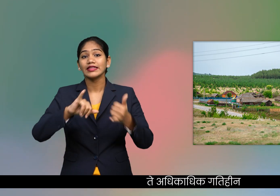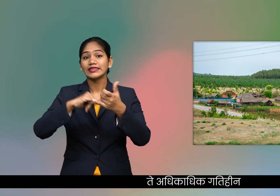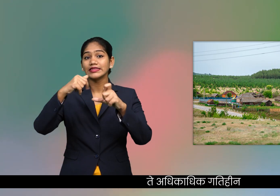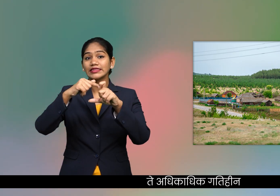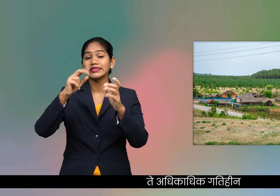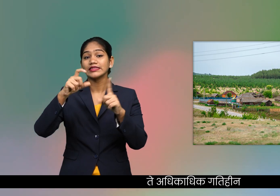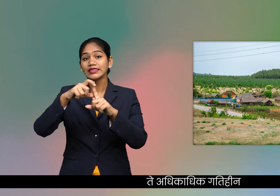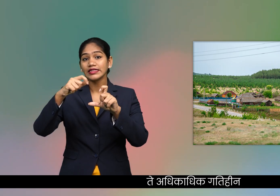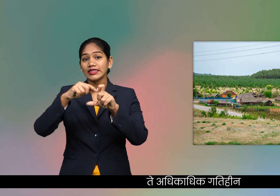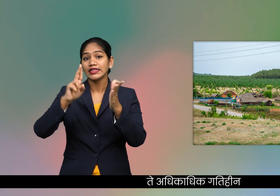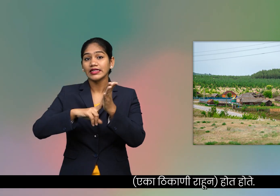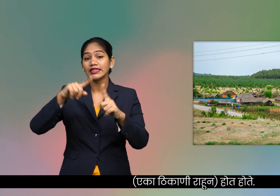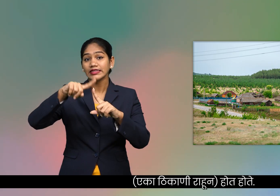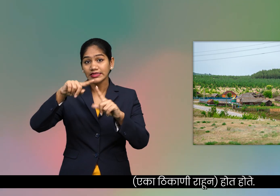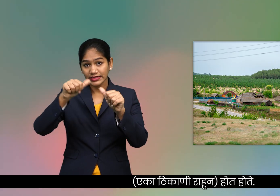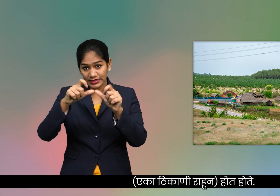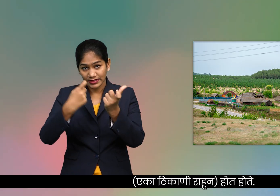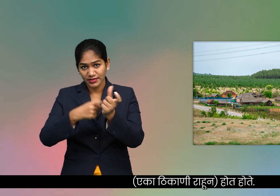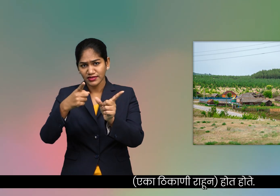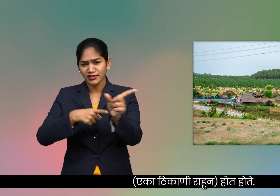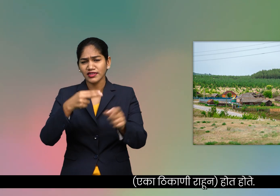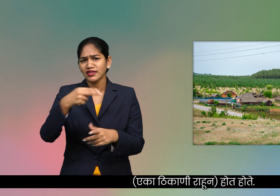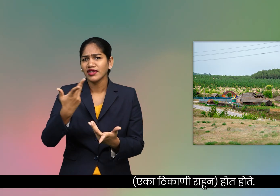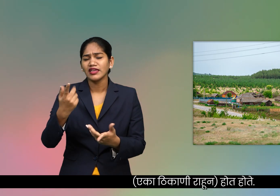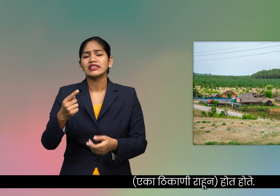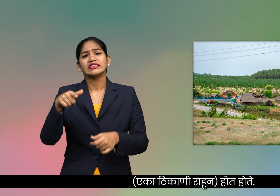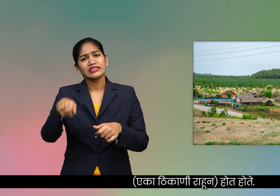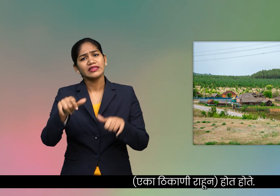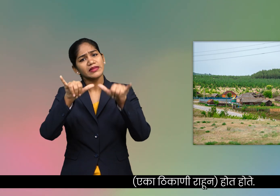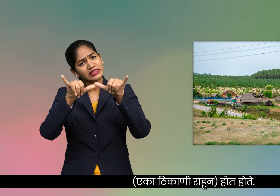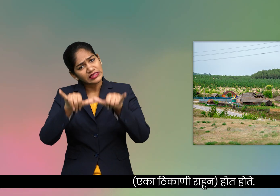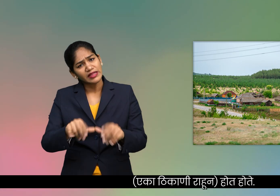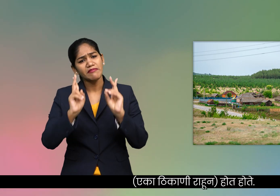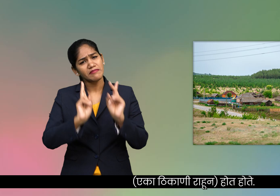एका ठिकाणी राहून होत होते.